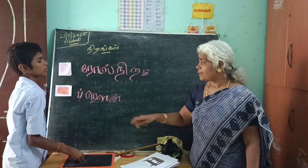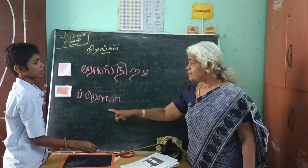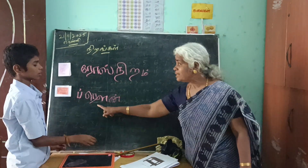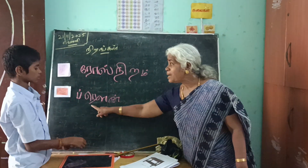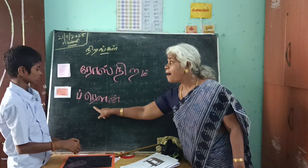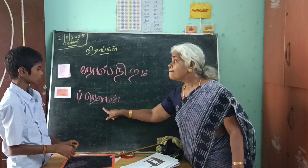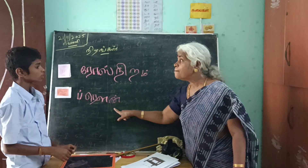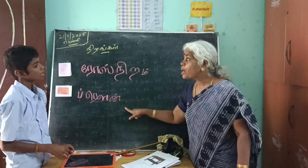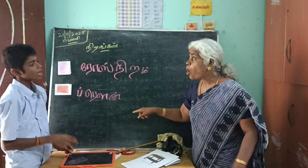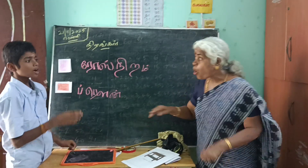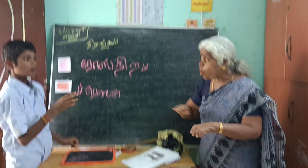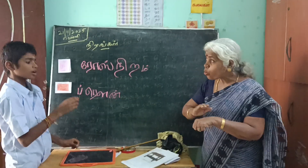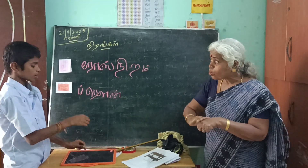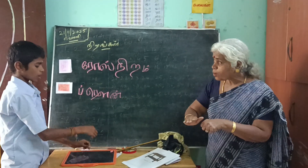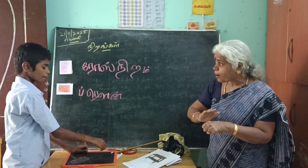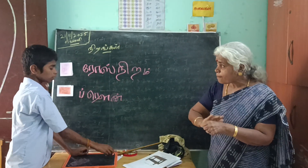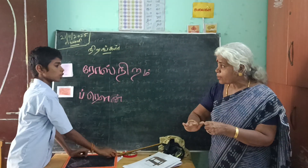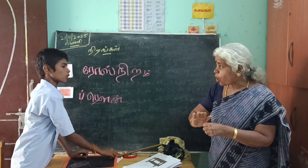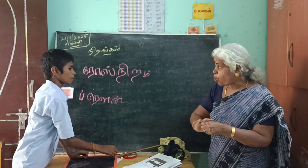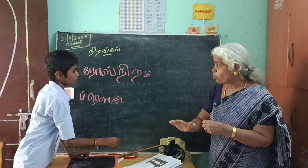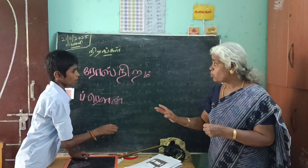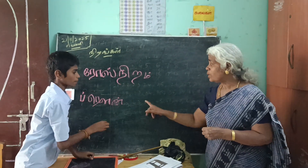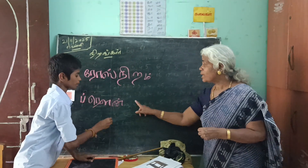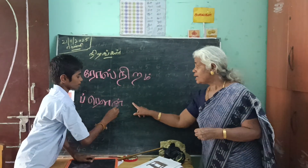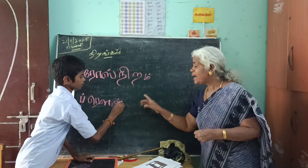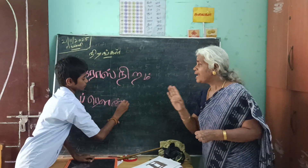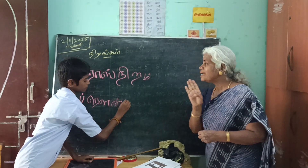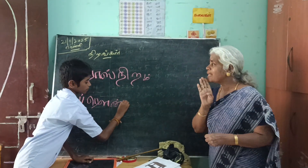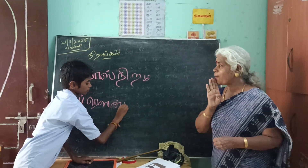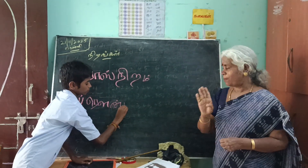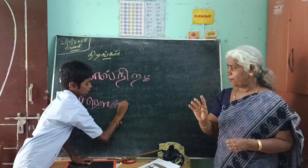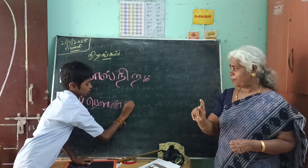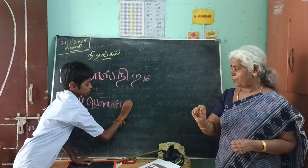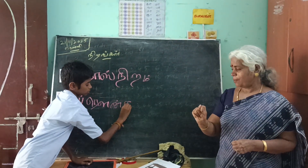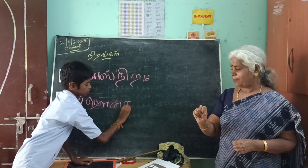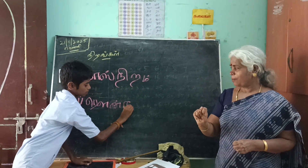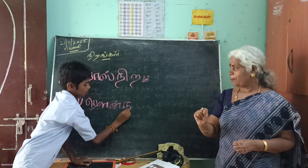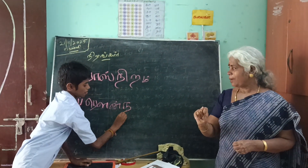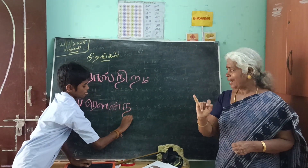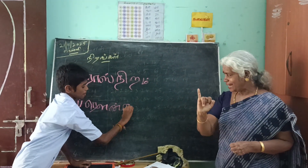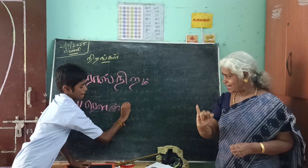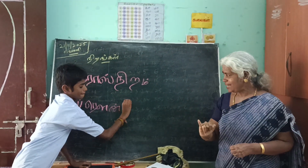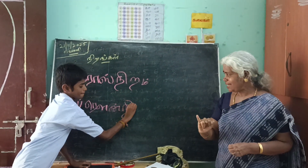இது ப்ரௌன் ப்ரௌன் நிறம். நீ